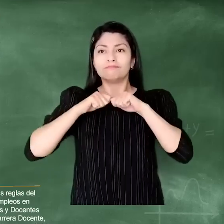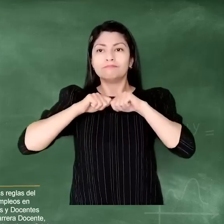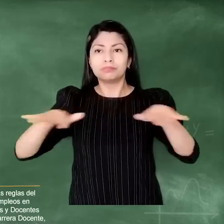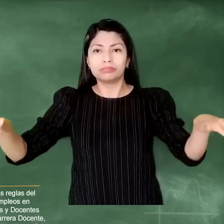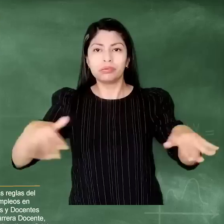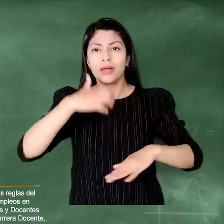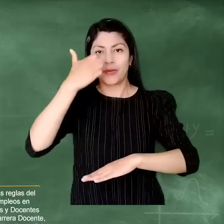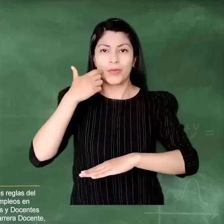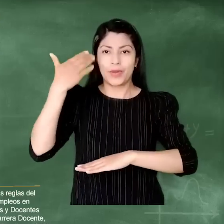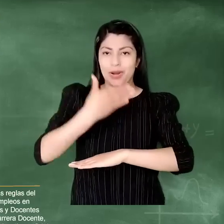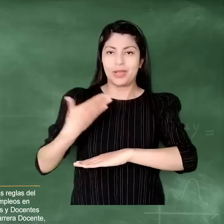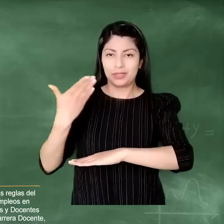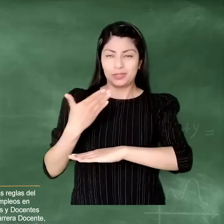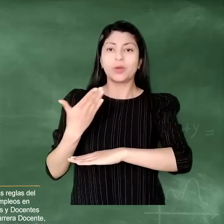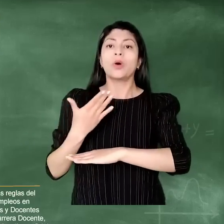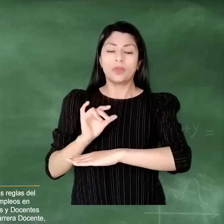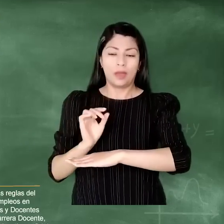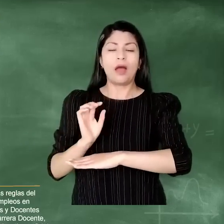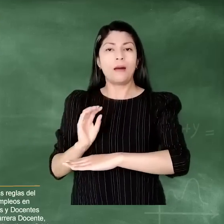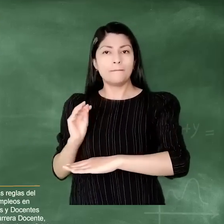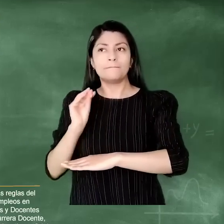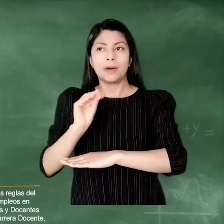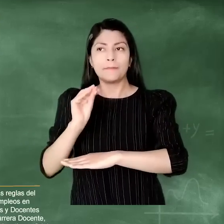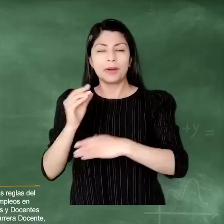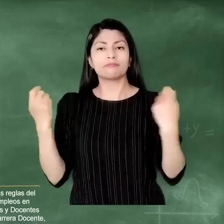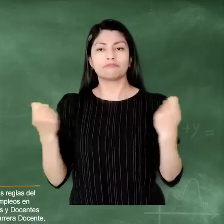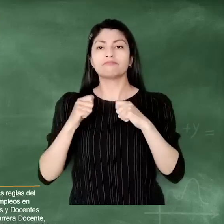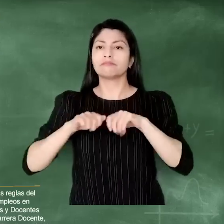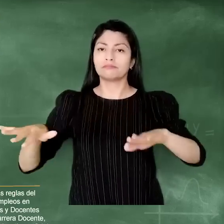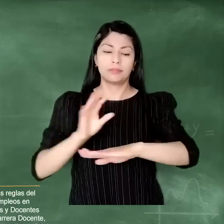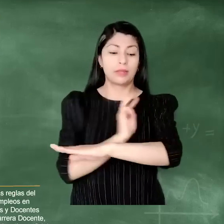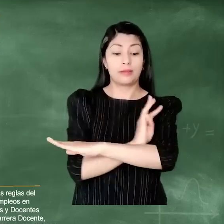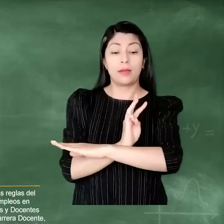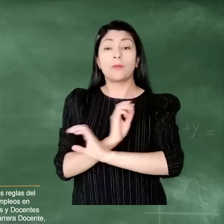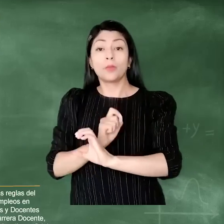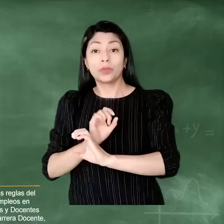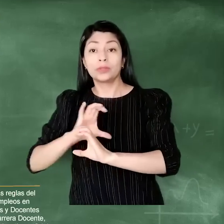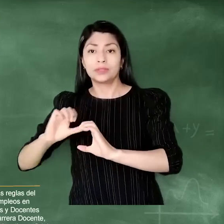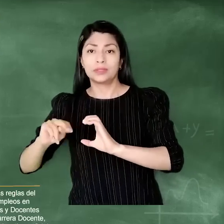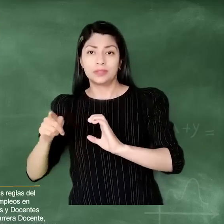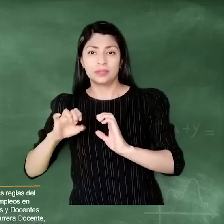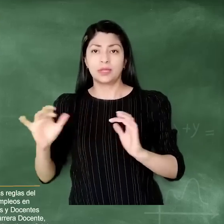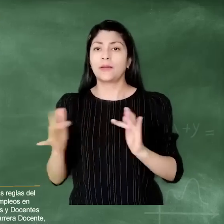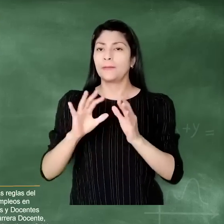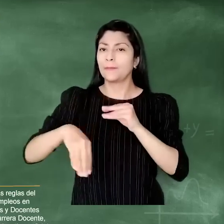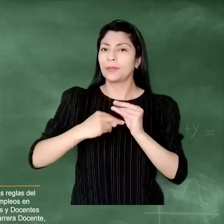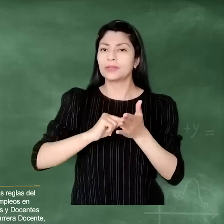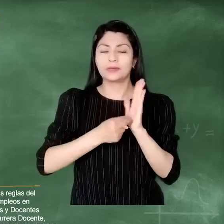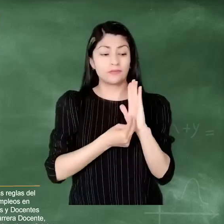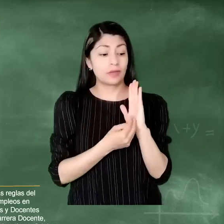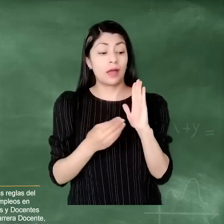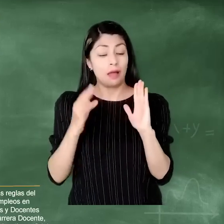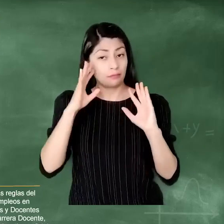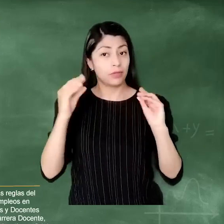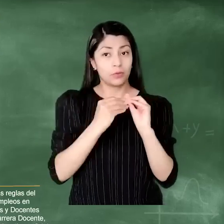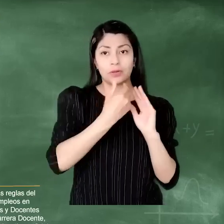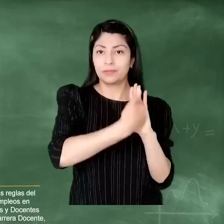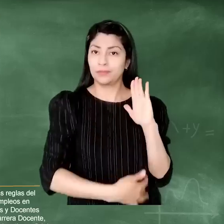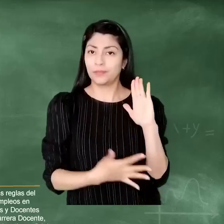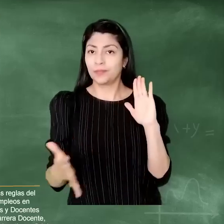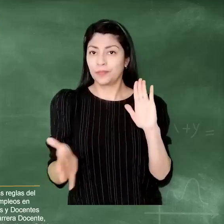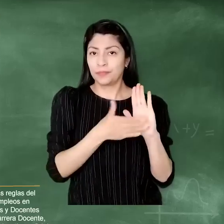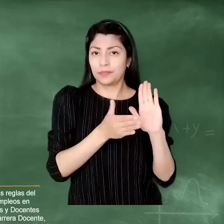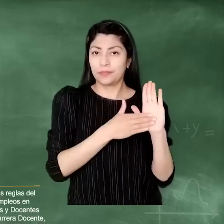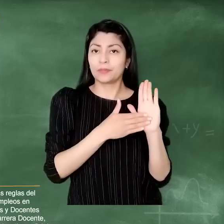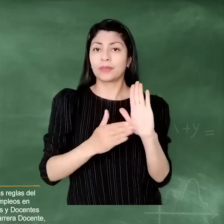los aspirantes en cada una de las pruebas aplicadas en este proceso de selección, conforme a lo previsto en el presente